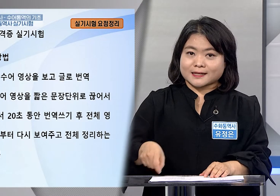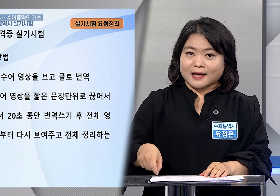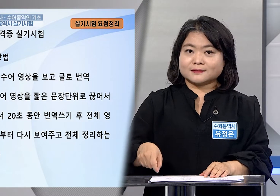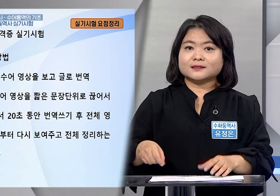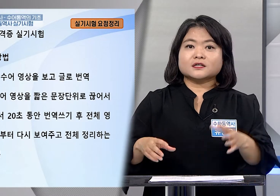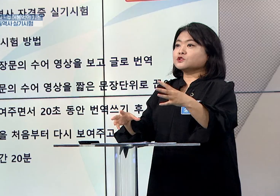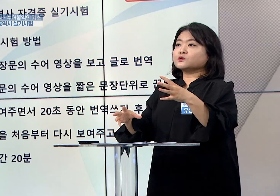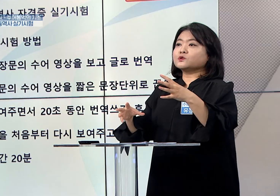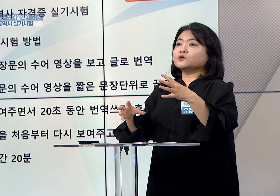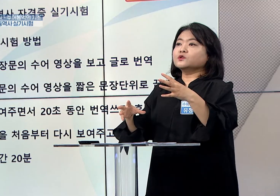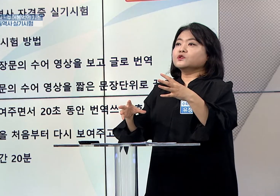시간 그리고